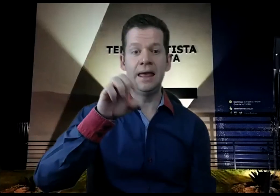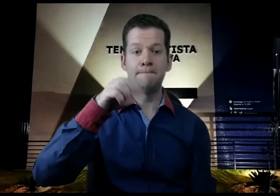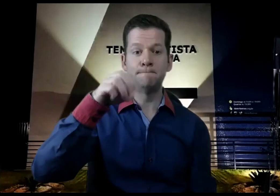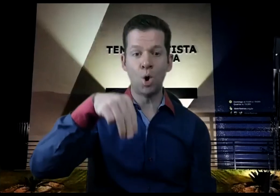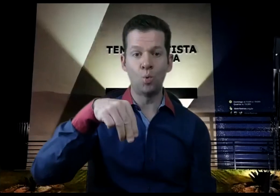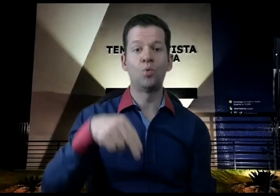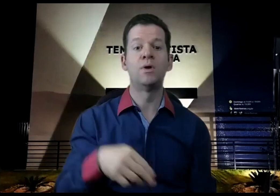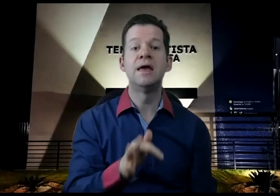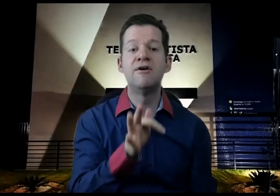Filemon.